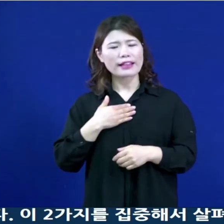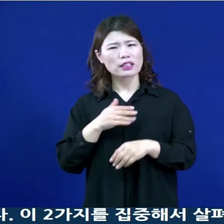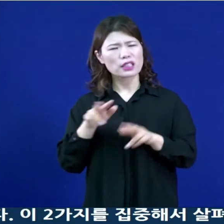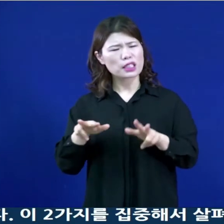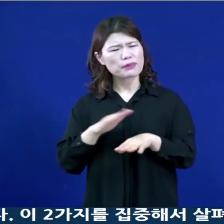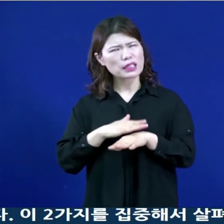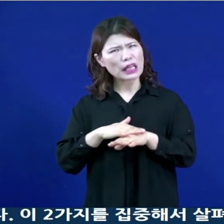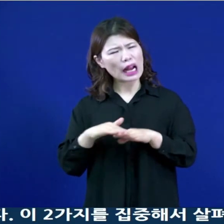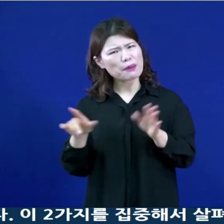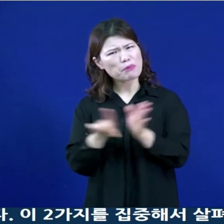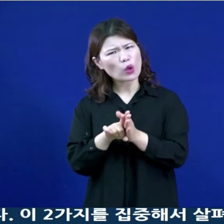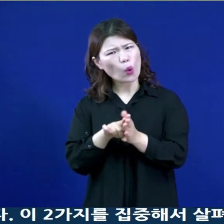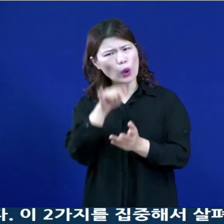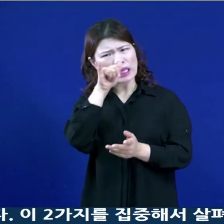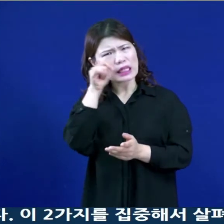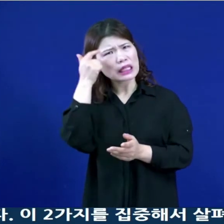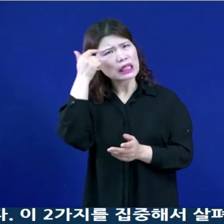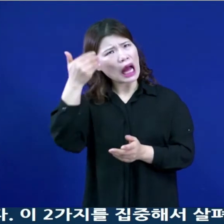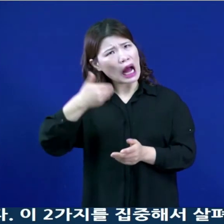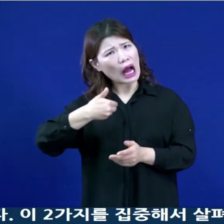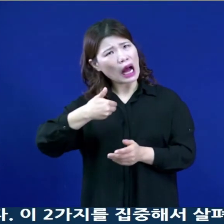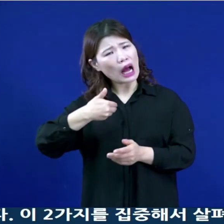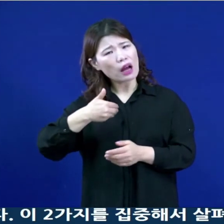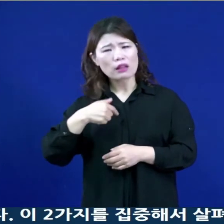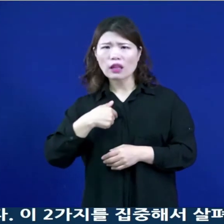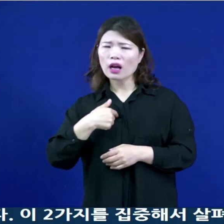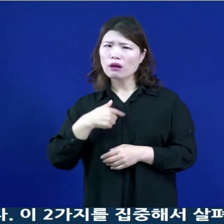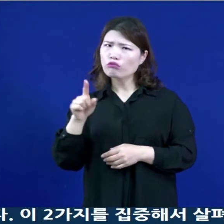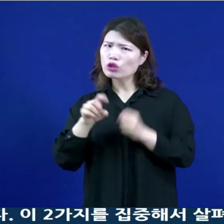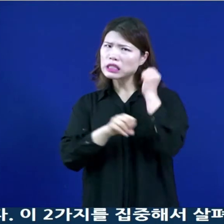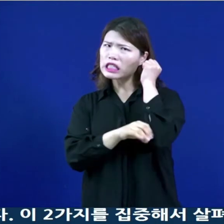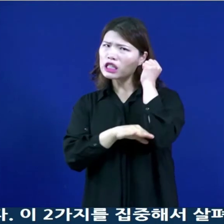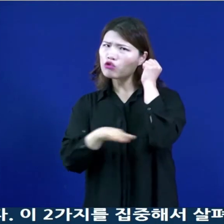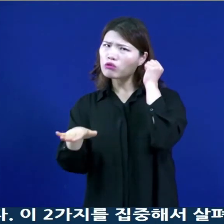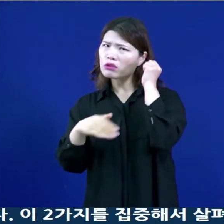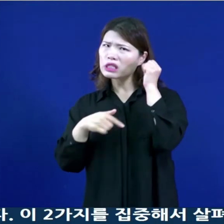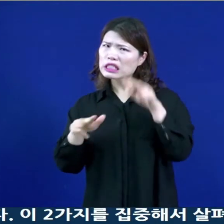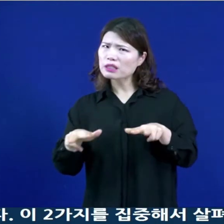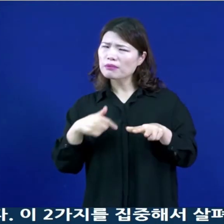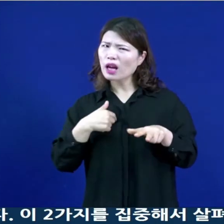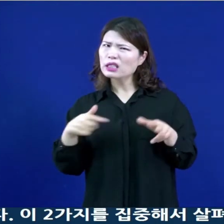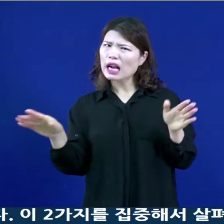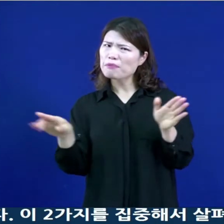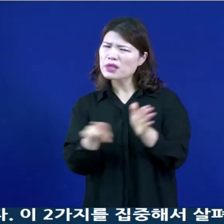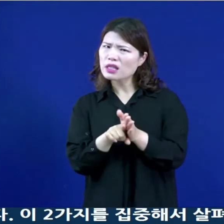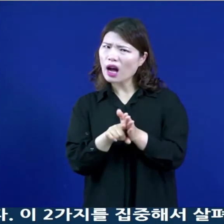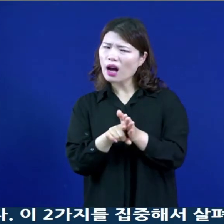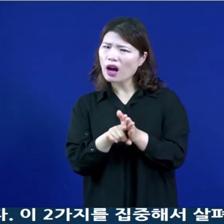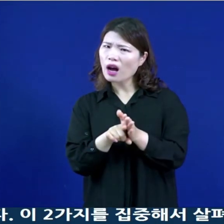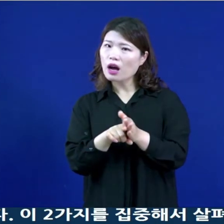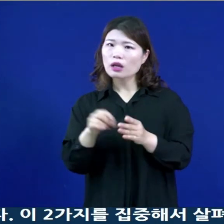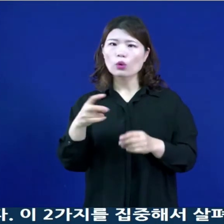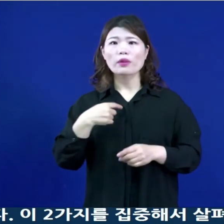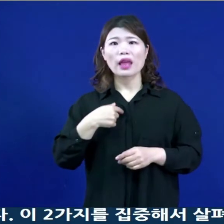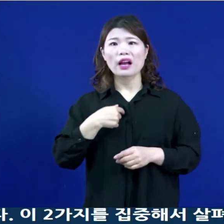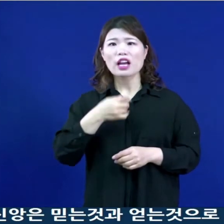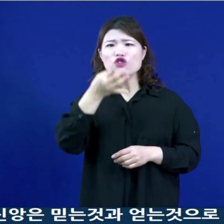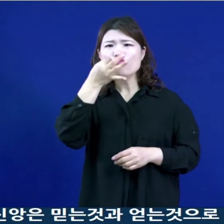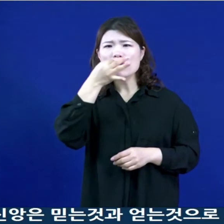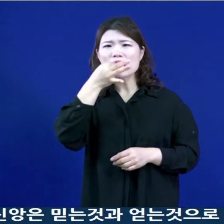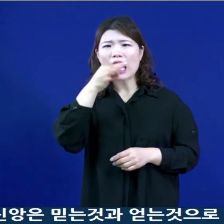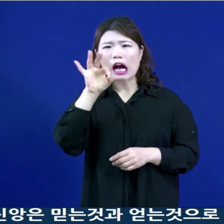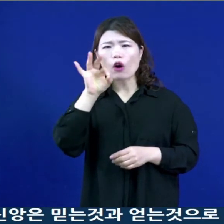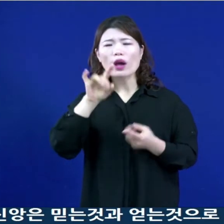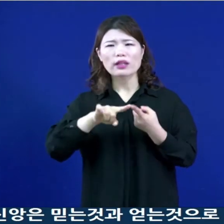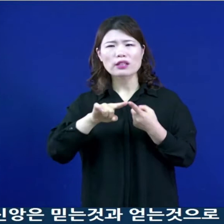있는가? 나는 무엇을 기준으로 내가 잘 믿고 있다고 정리할 수 있는가? 나는 유익한 것을 정말